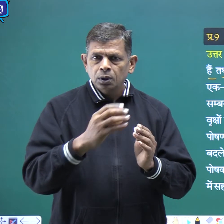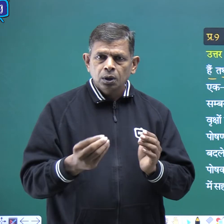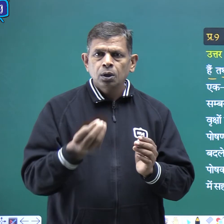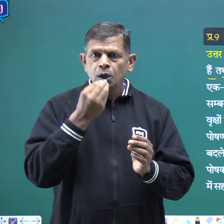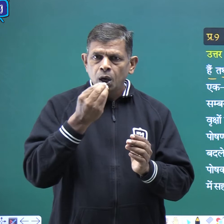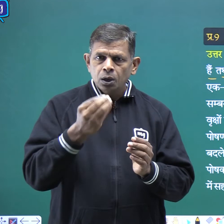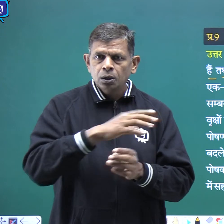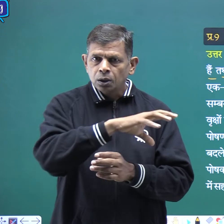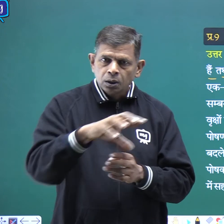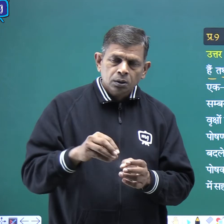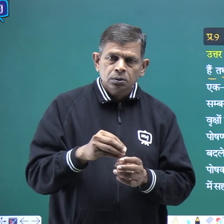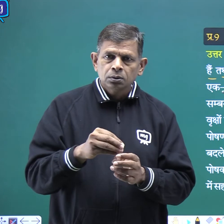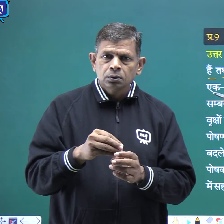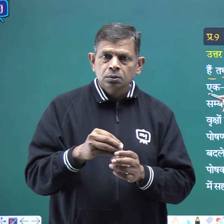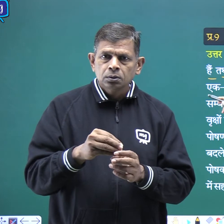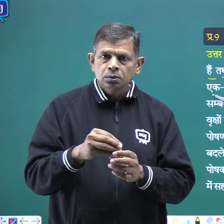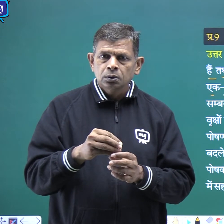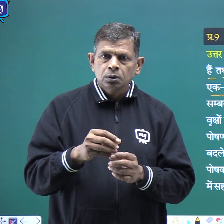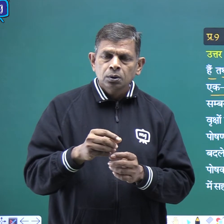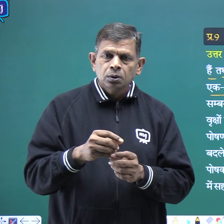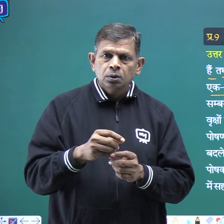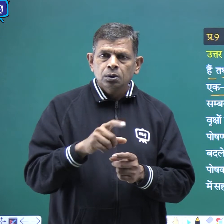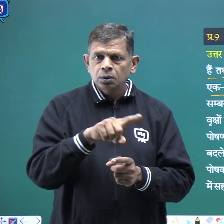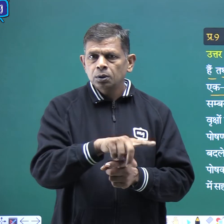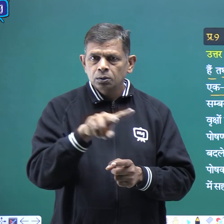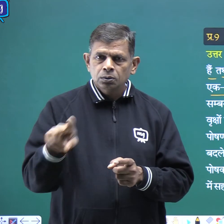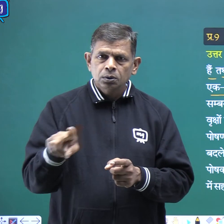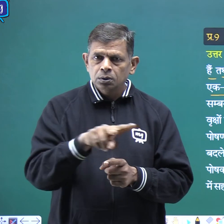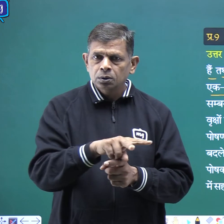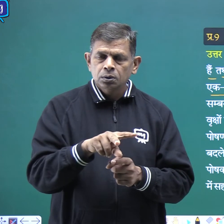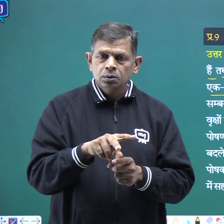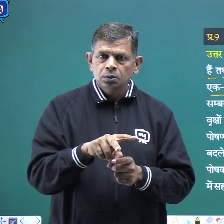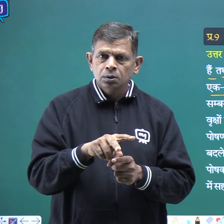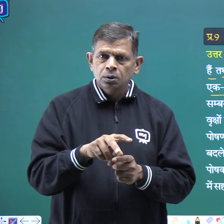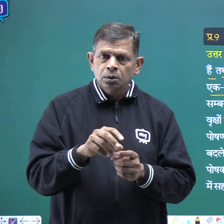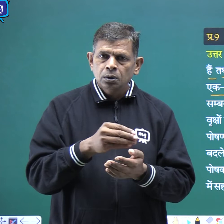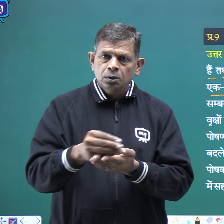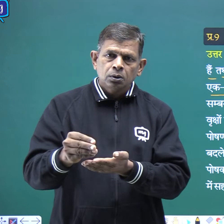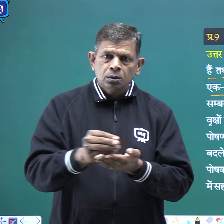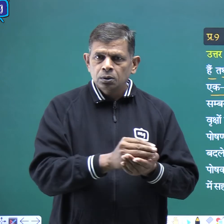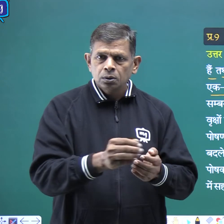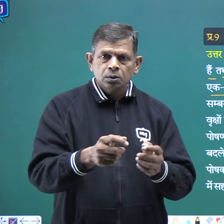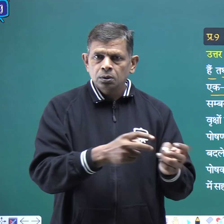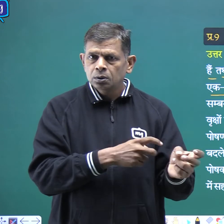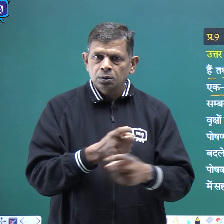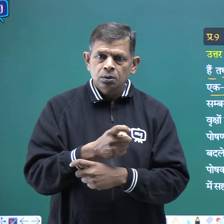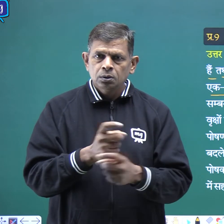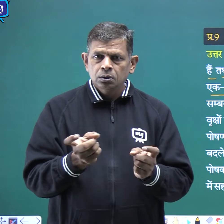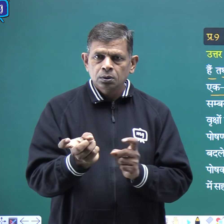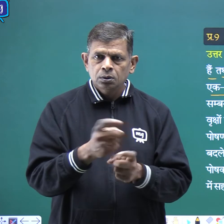पोषक तत्व एक दूसरे के साथ बांटते हैं।